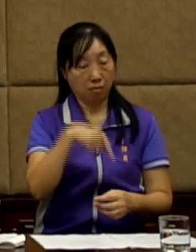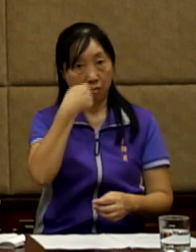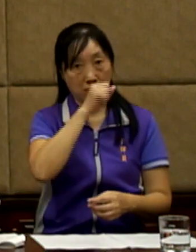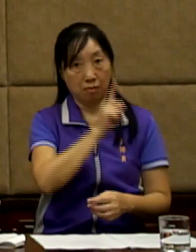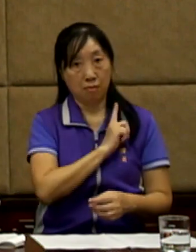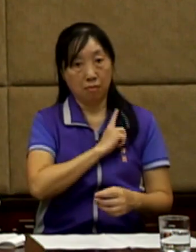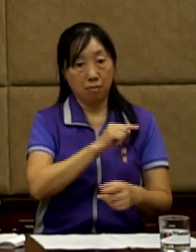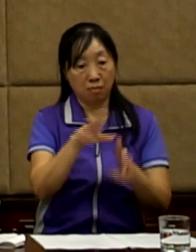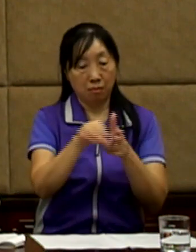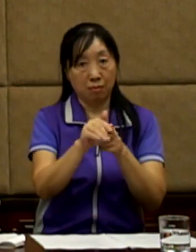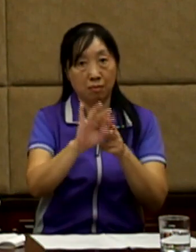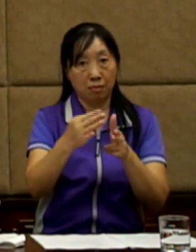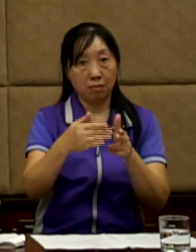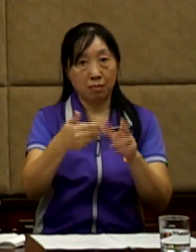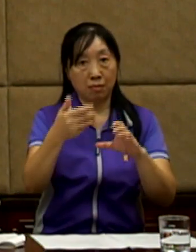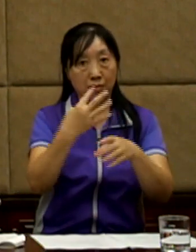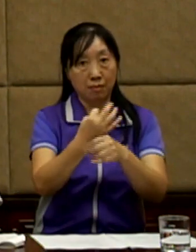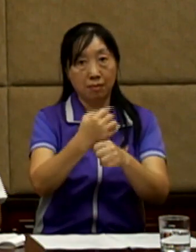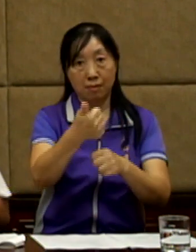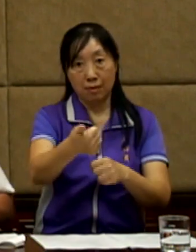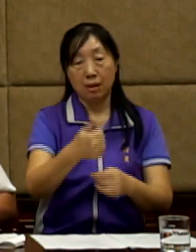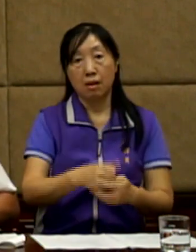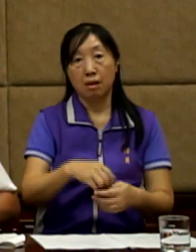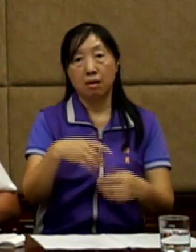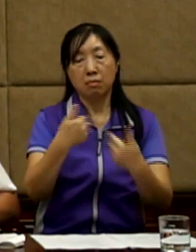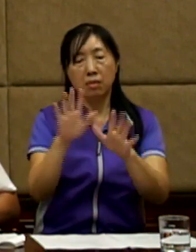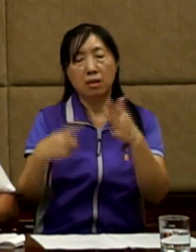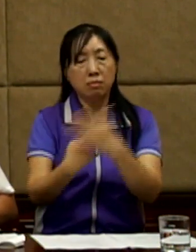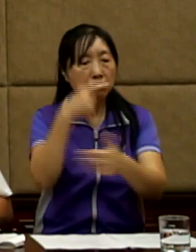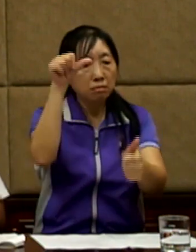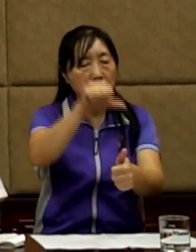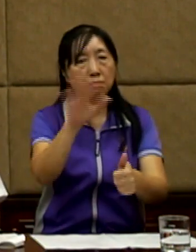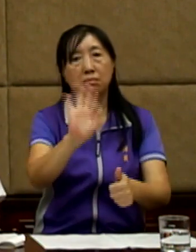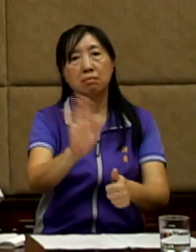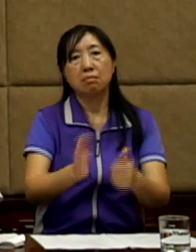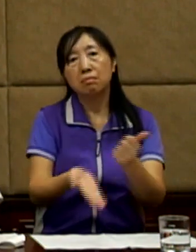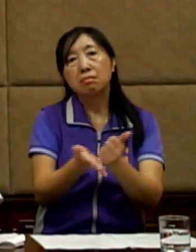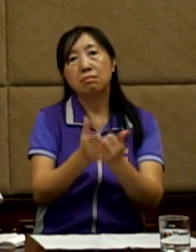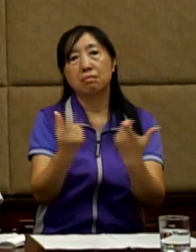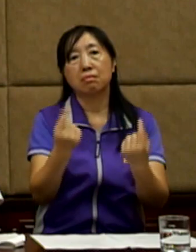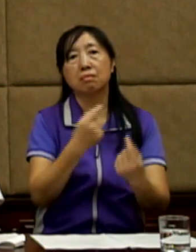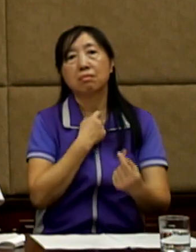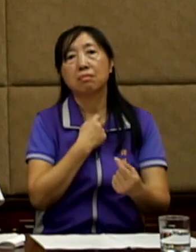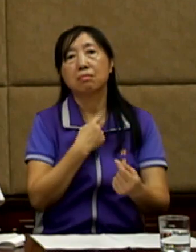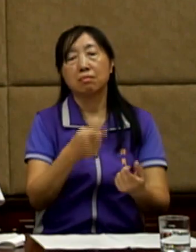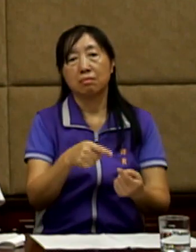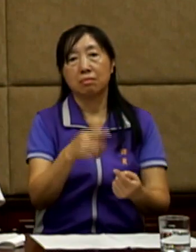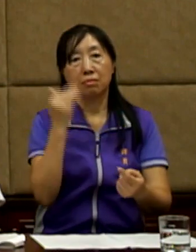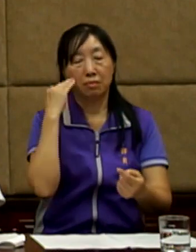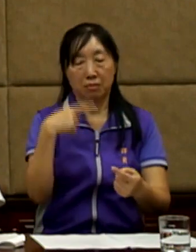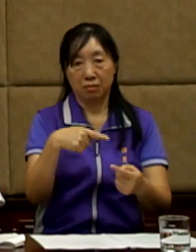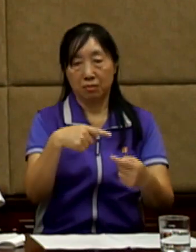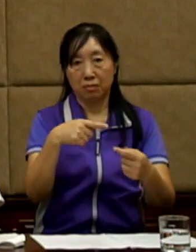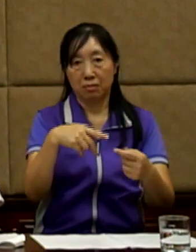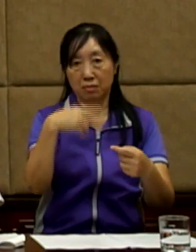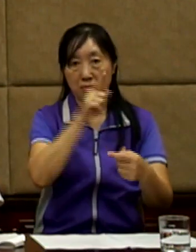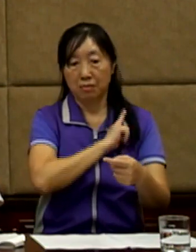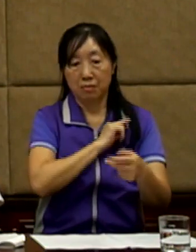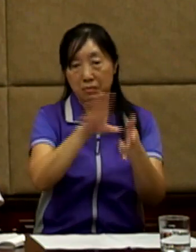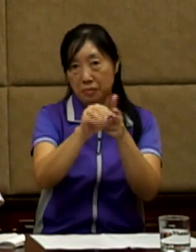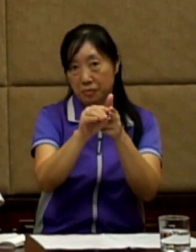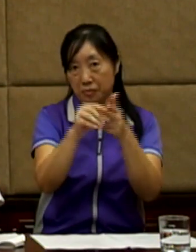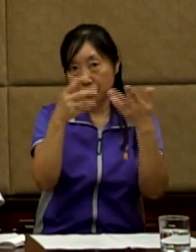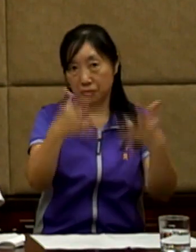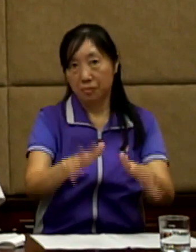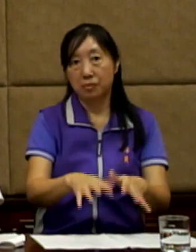目，那个内容充实的，那不要只有罚的部分。我们也希望制作更多内容的部分，更多好的本国节目的部